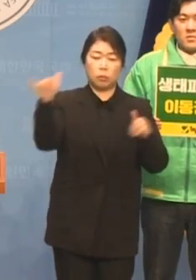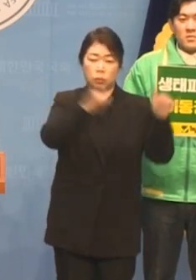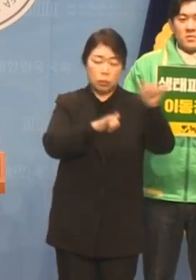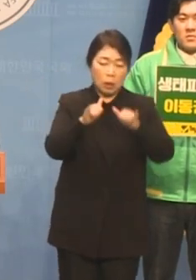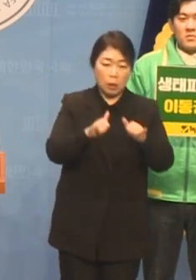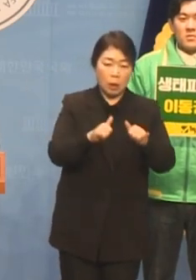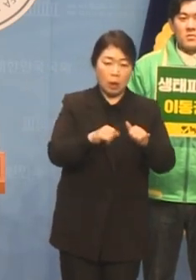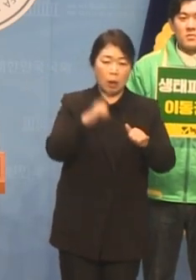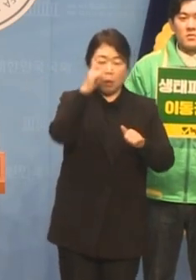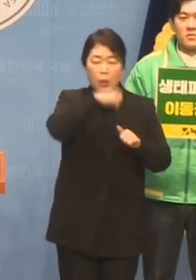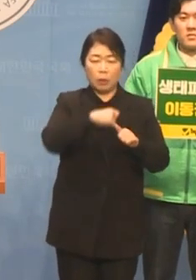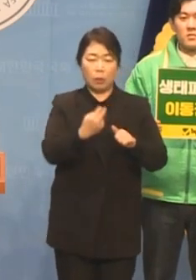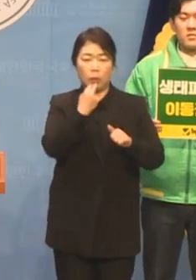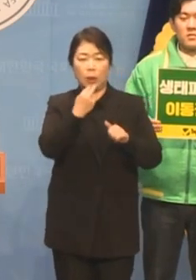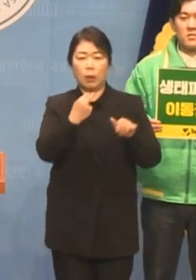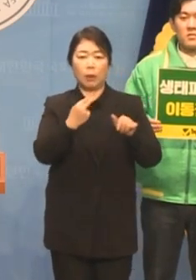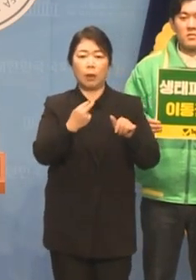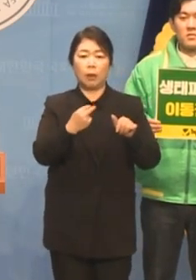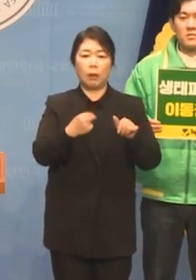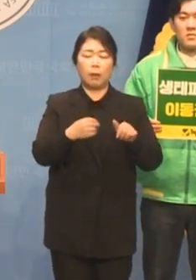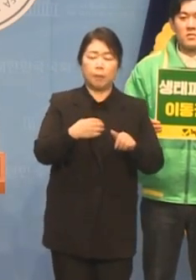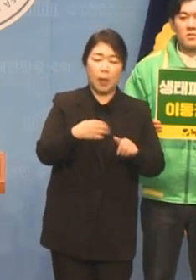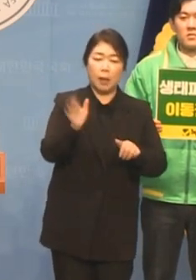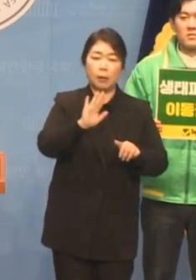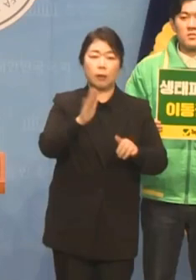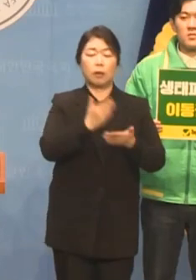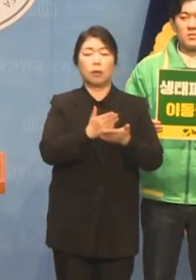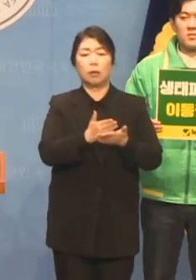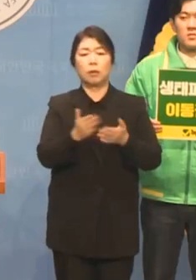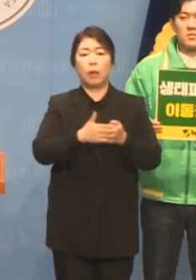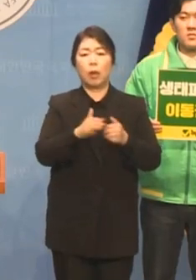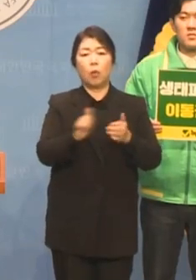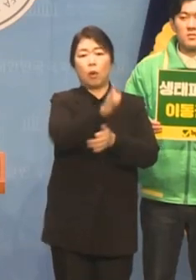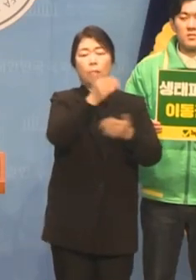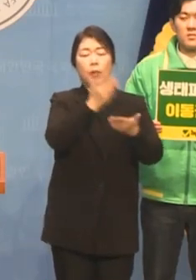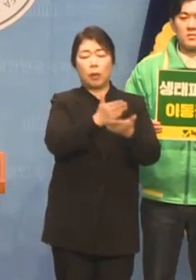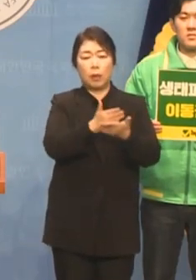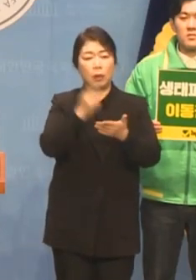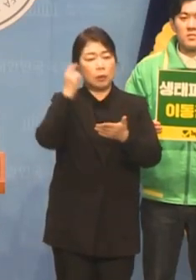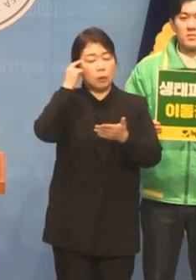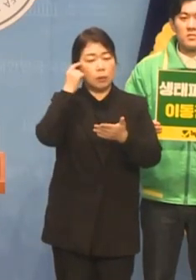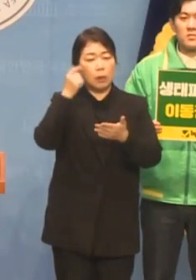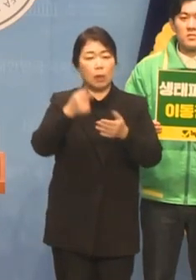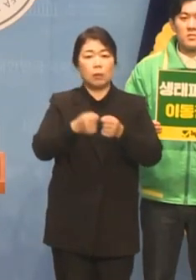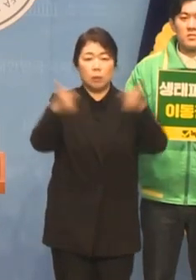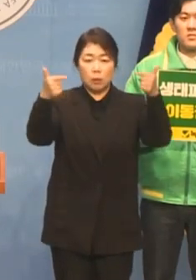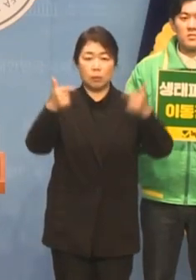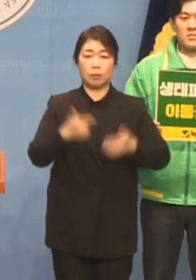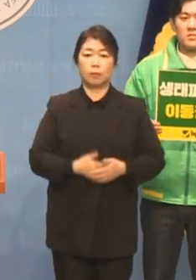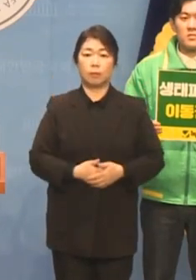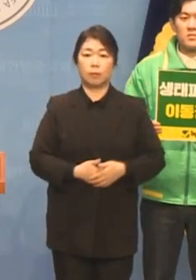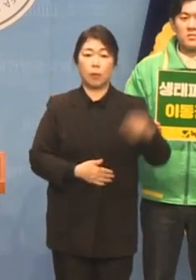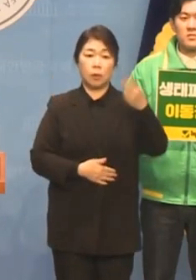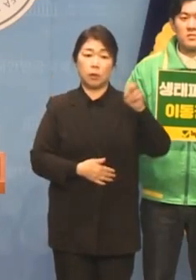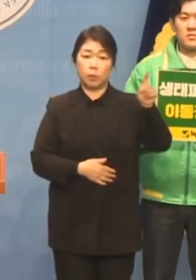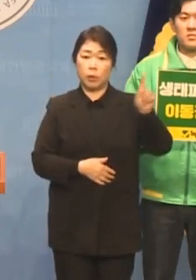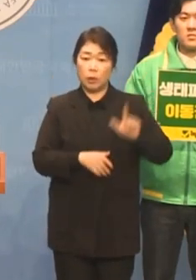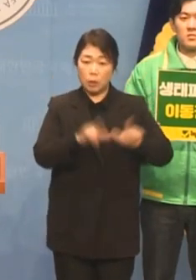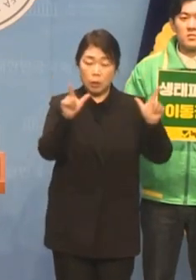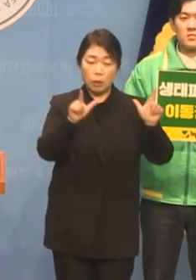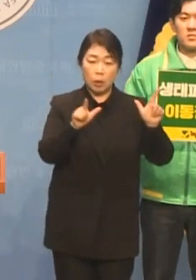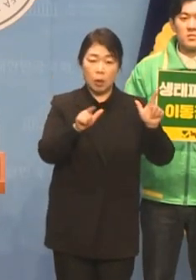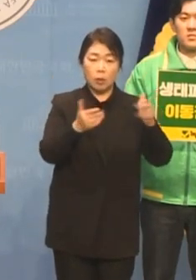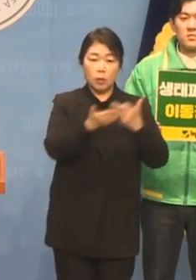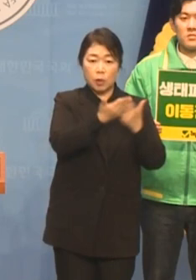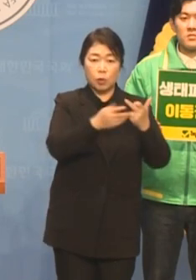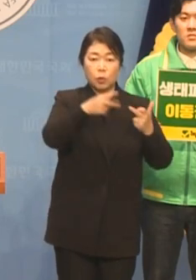의식이 높아지면서 반대 의견은 더욱더 커지고 있습니다 2021년 제주도와 제주도의회